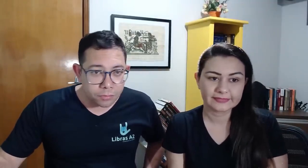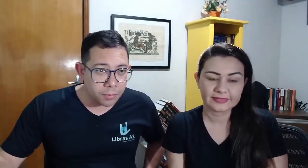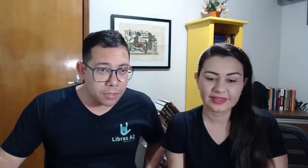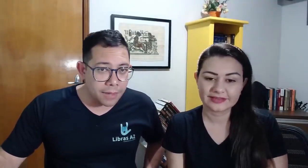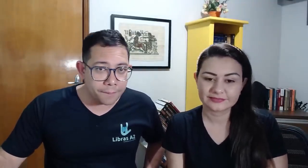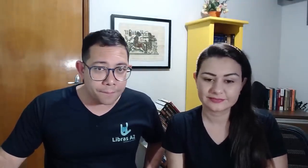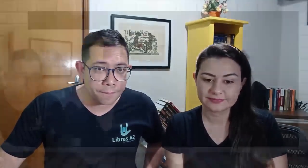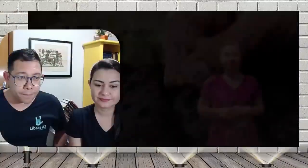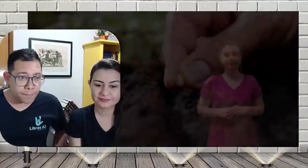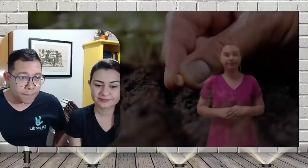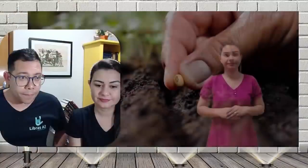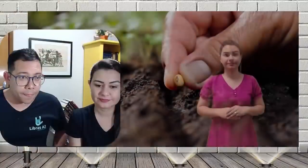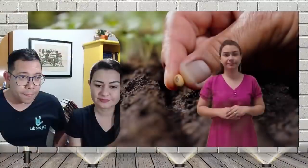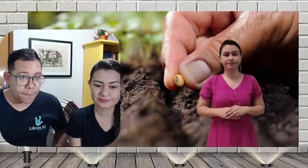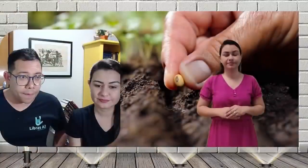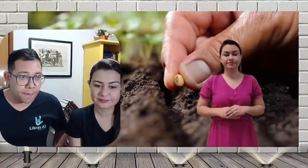Vamos lá.